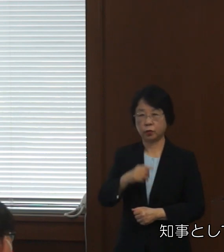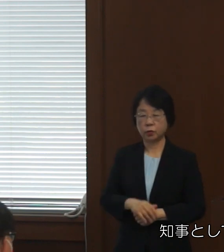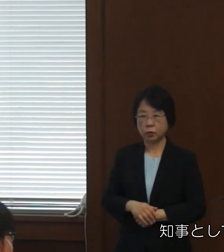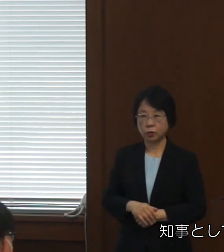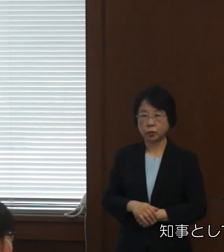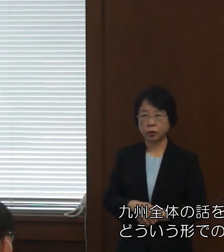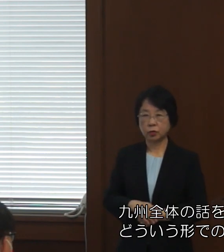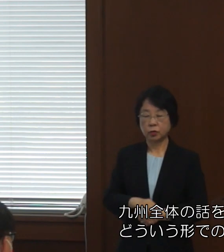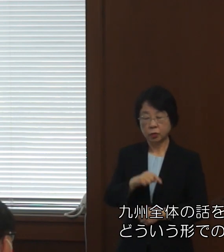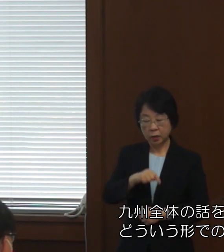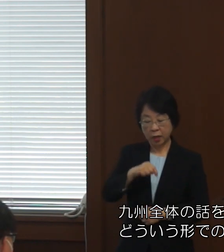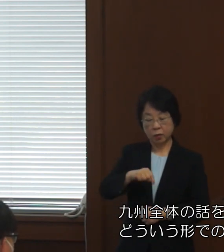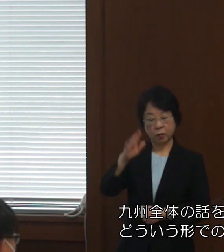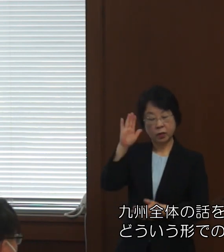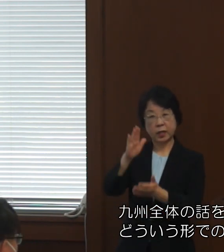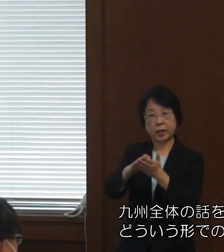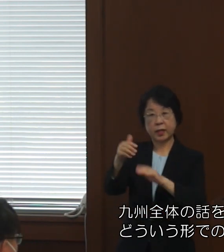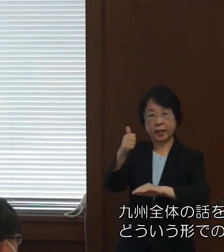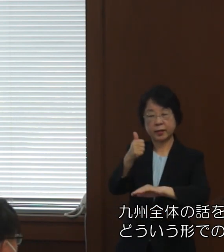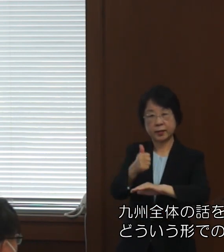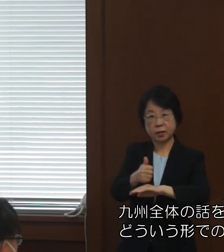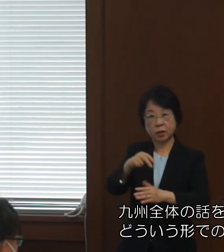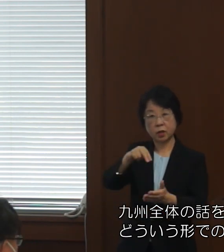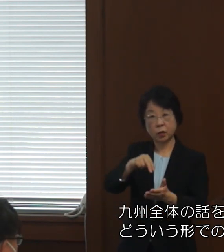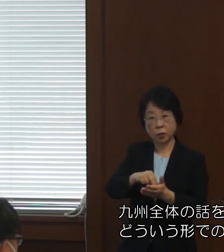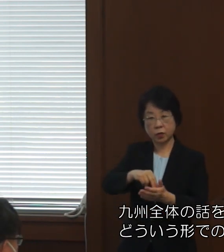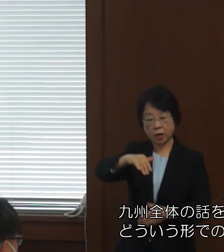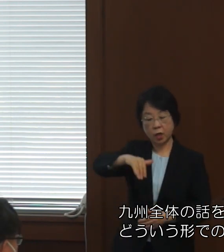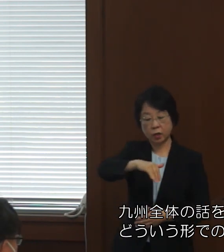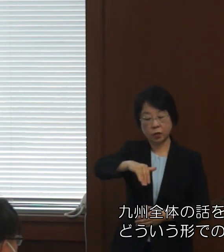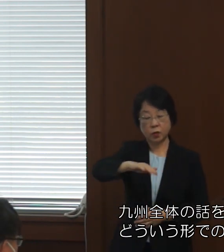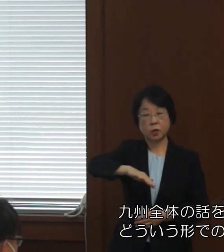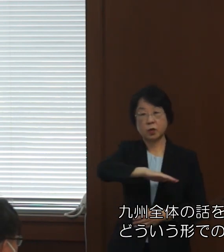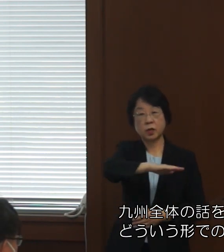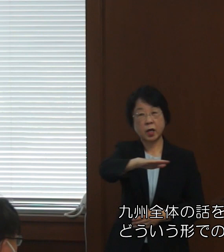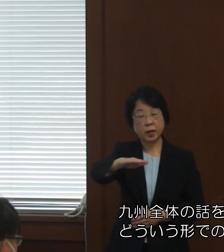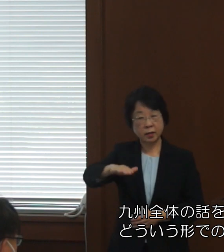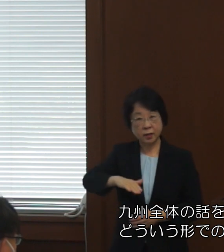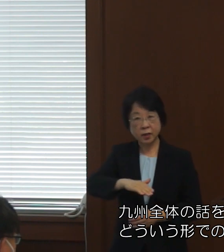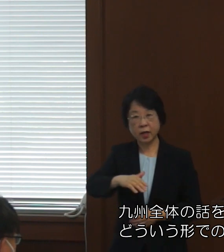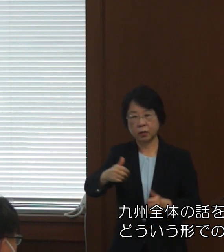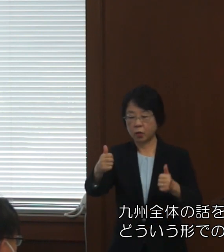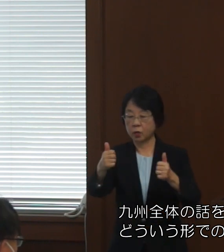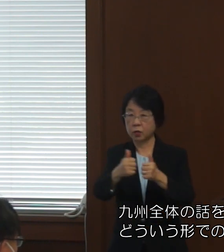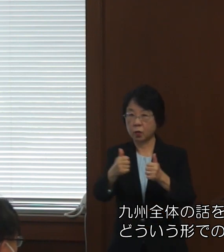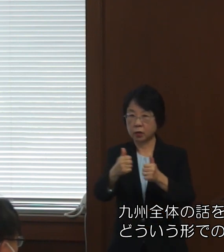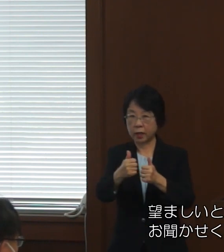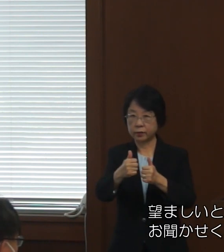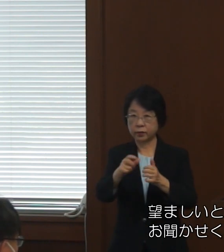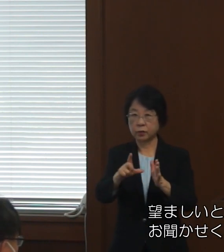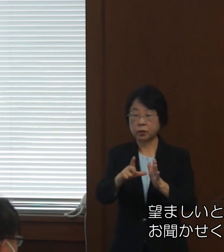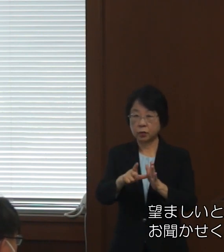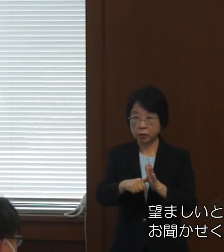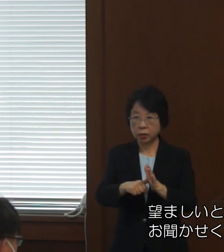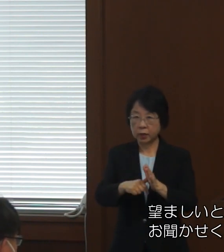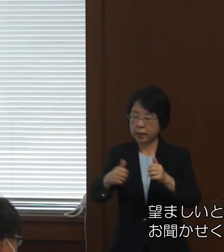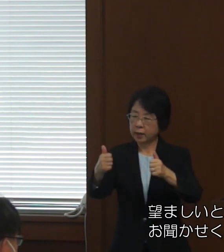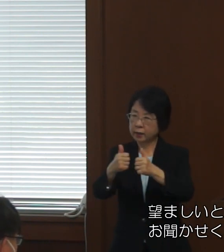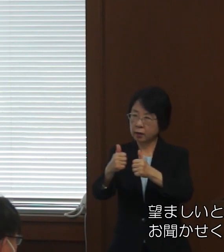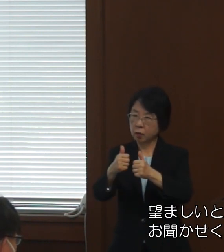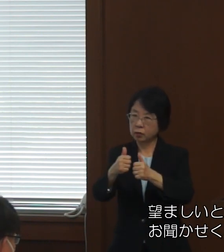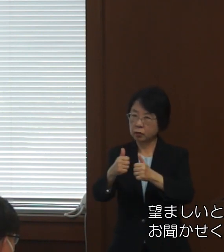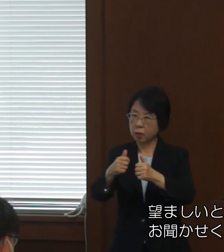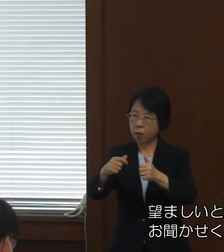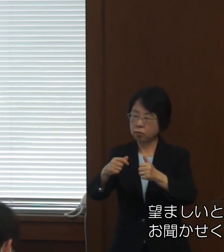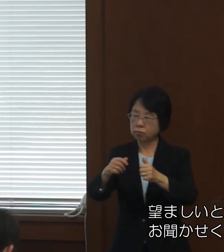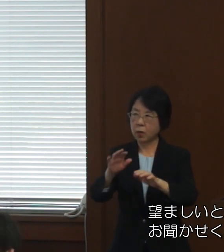じゃあその九州全体の話をしていこうという時にどういう形での議論の場っていうのが望ましいとお考え